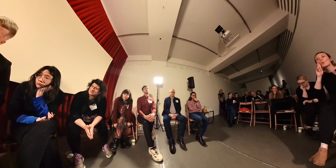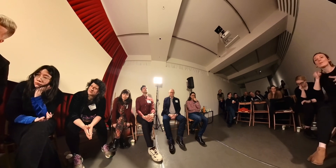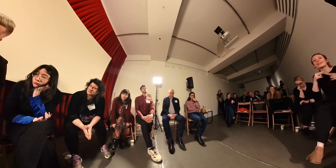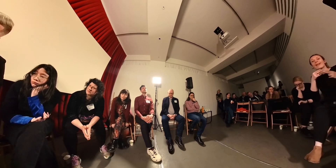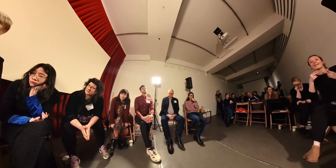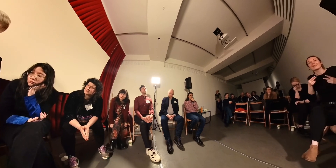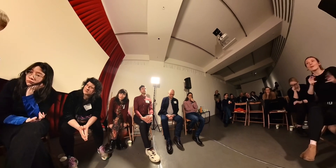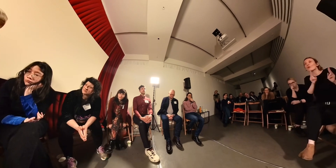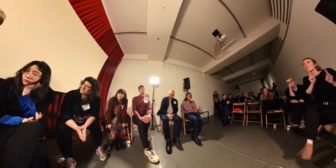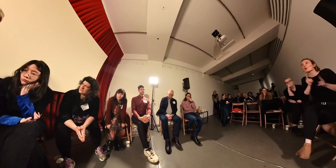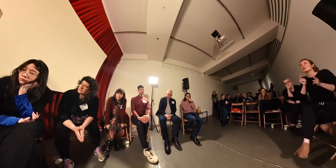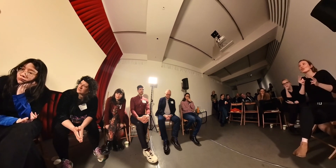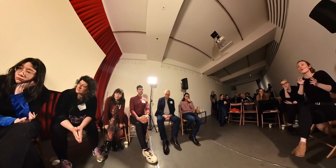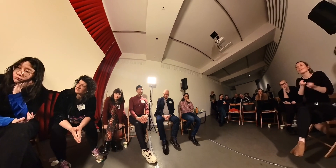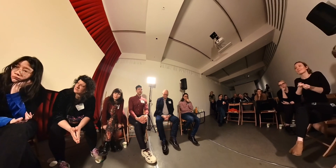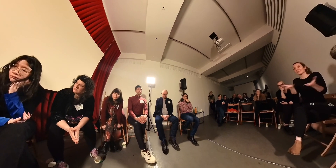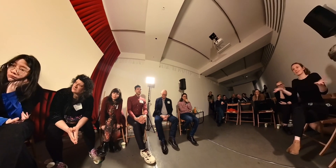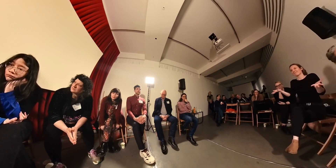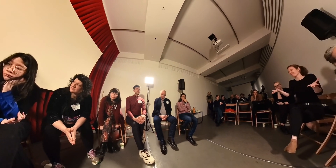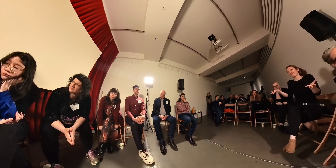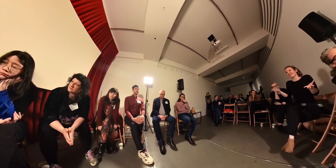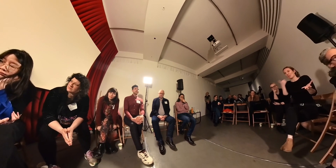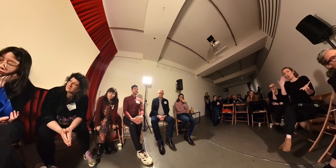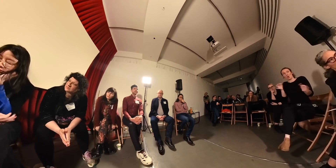uměleckého systému.